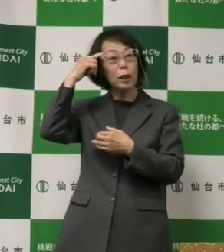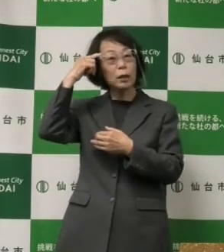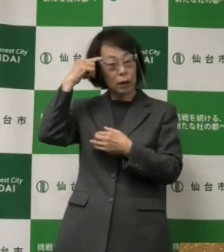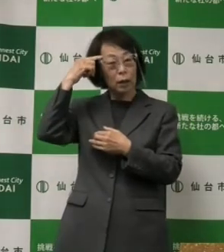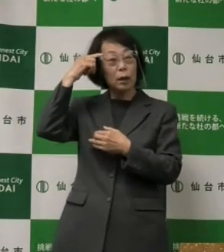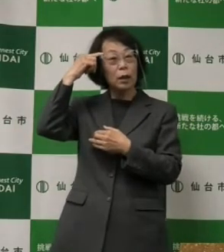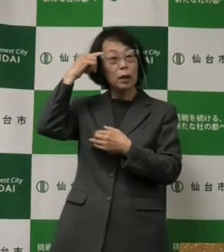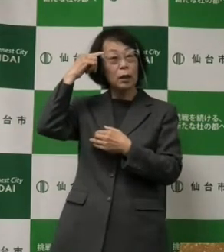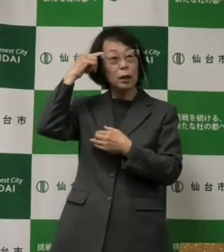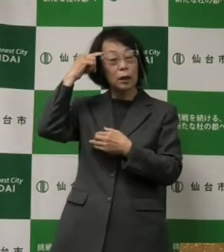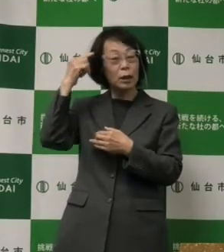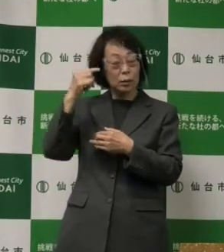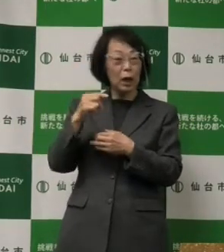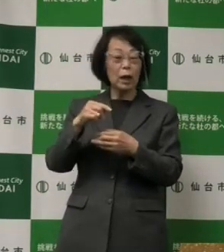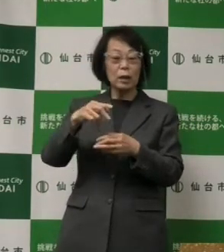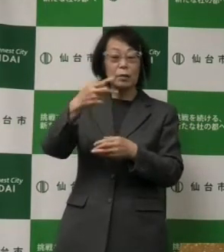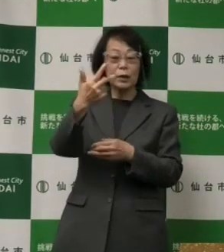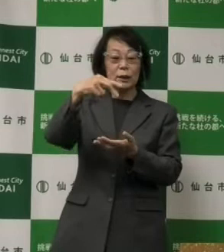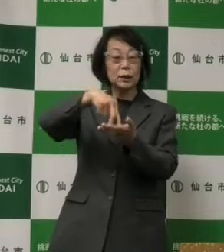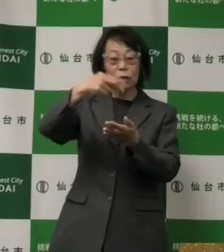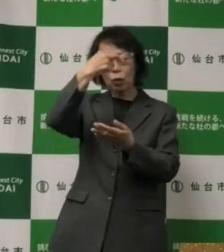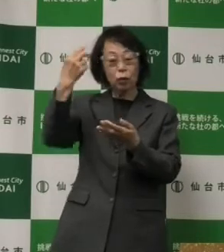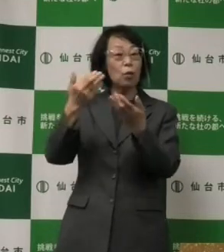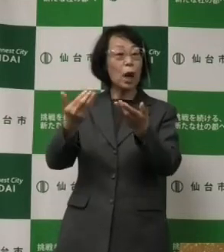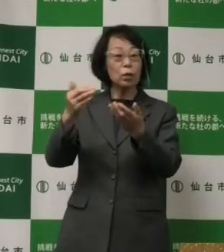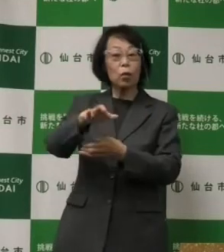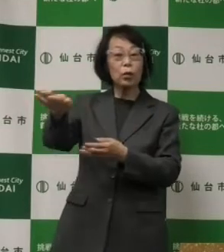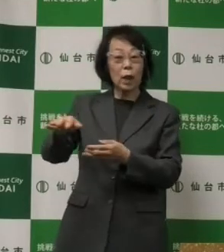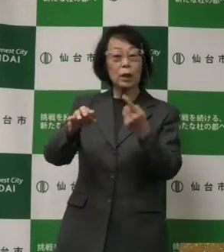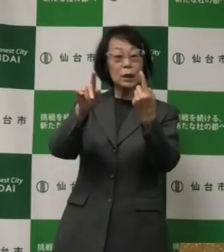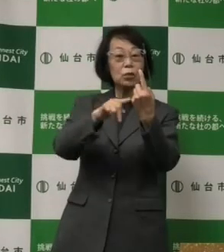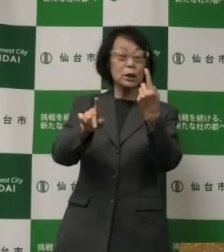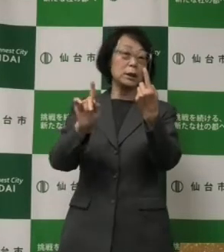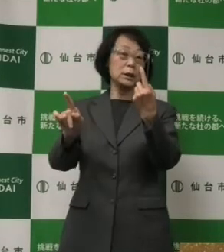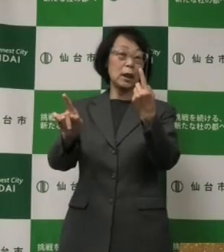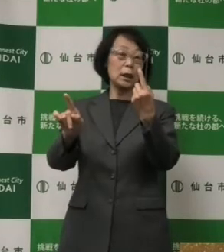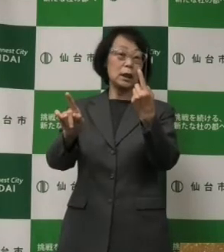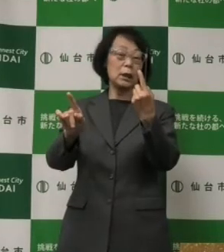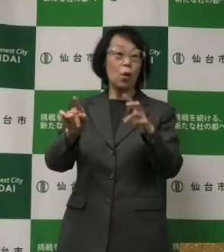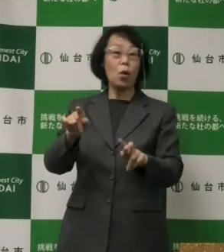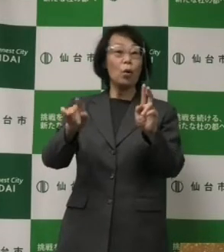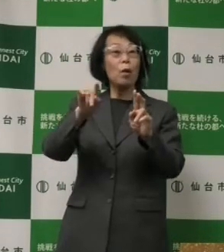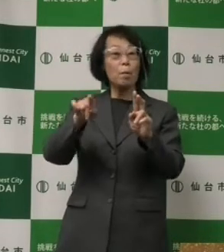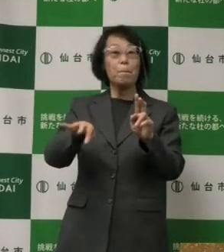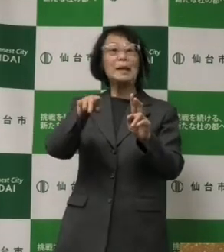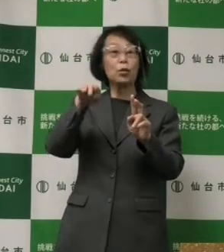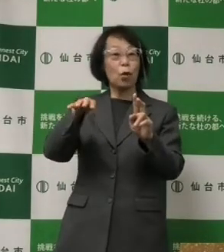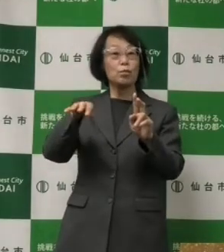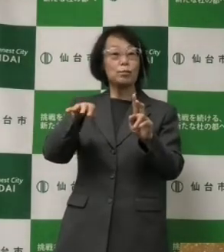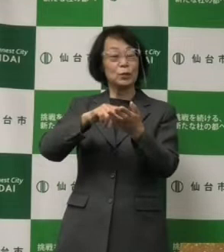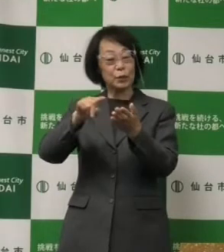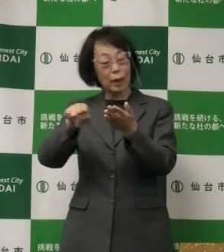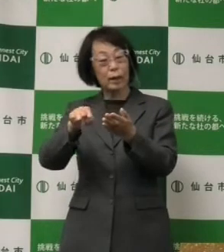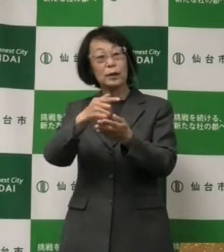、市立高等学校等における1人1台の情報端末を公費負